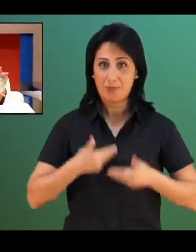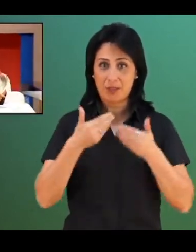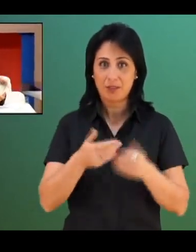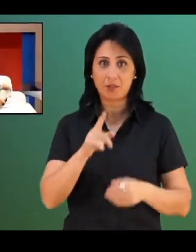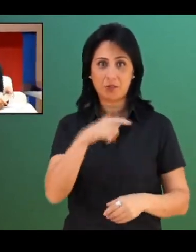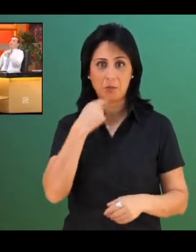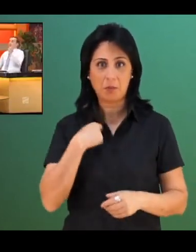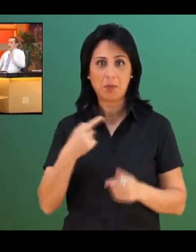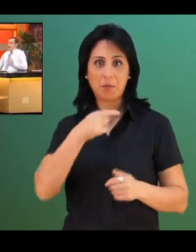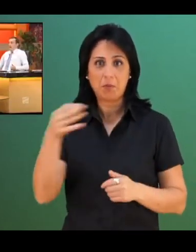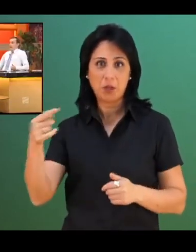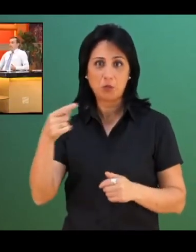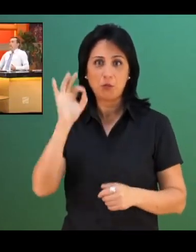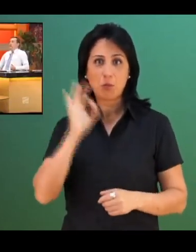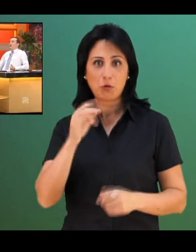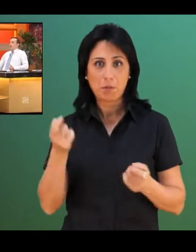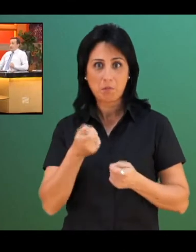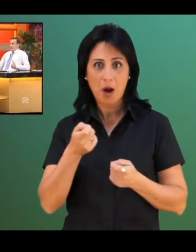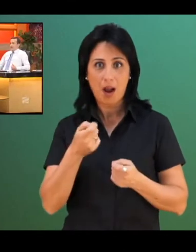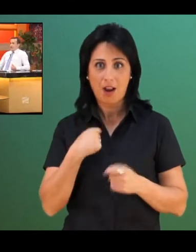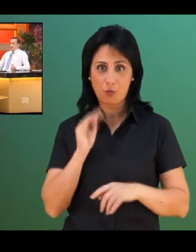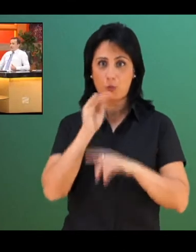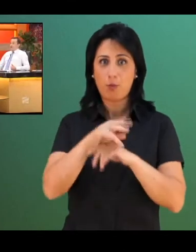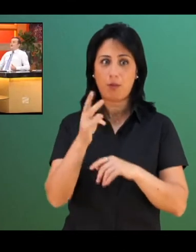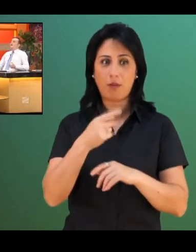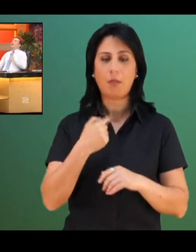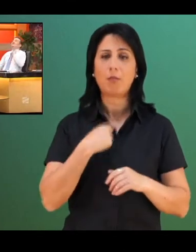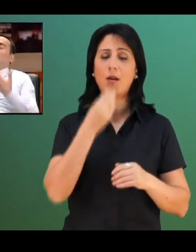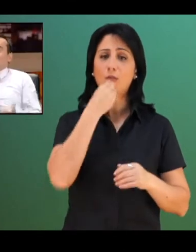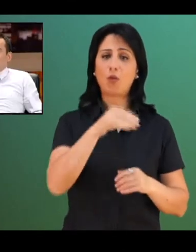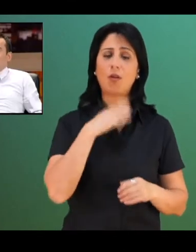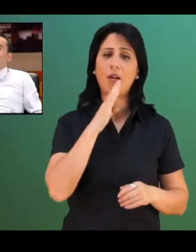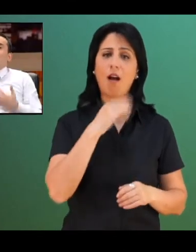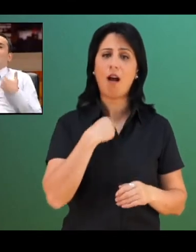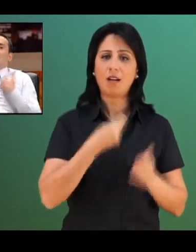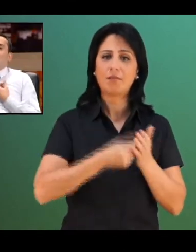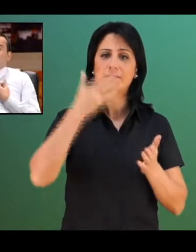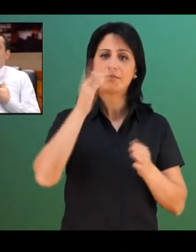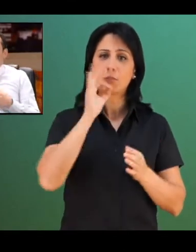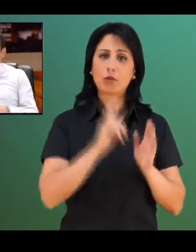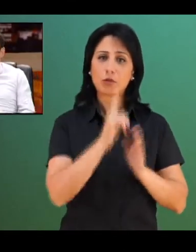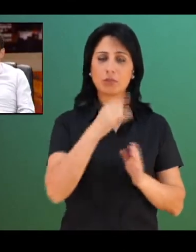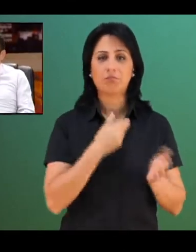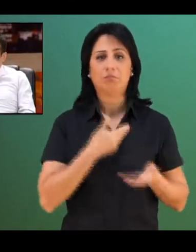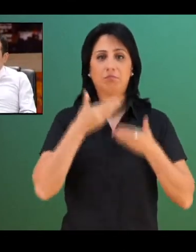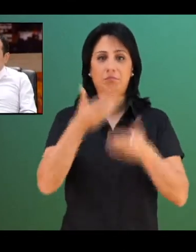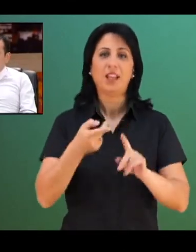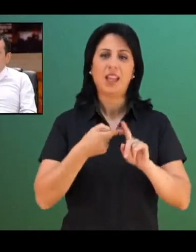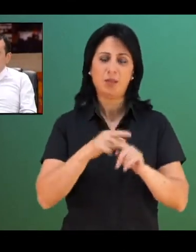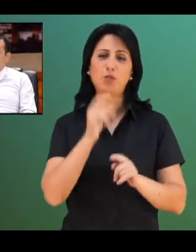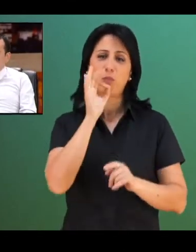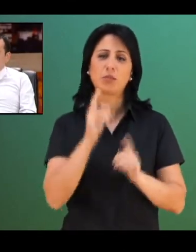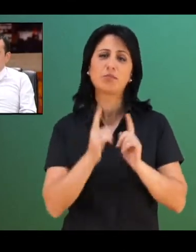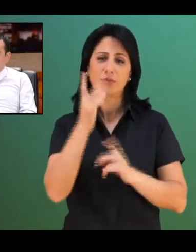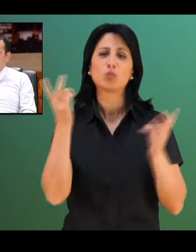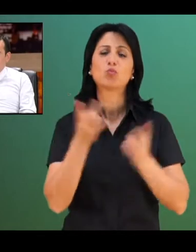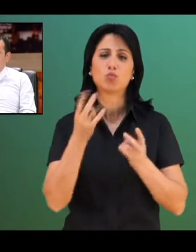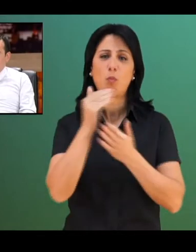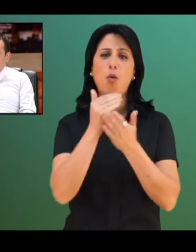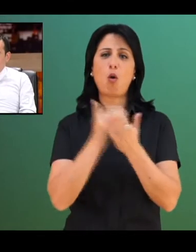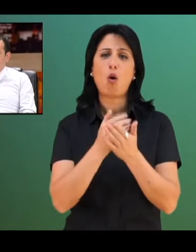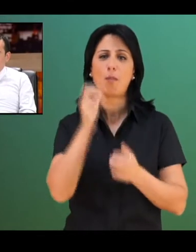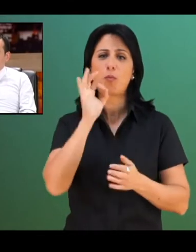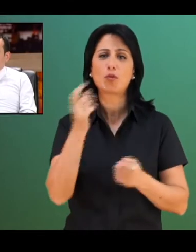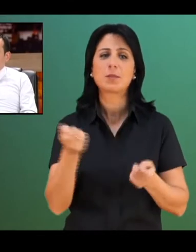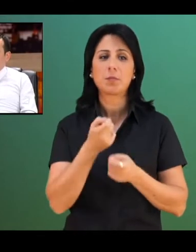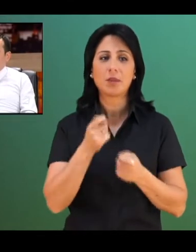რეიტინგი მომა. ხო და ანუ რეიტინგი რომ ამემაღლებინა, მაგიტო დაგიძახე. ია შენი ესე ხო? შენ ჩვენ რეიტინგზე დუნერვიულობია, იმიტომ რომ ჩვენი რეიტინგი